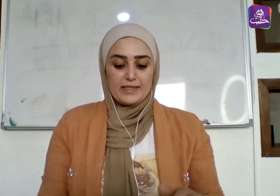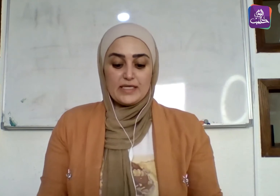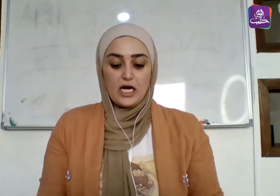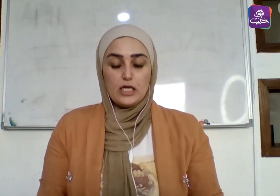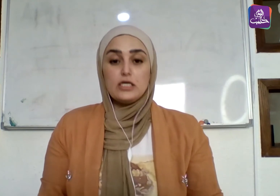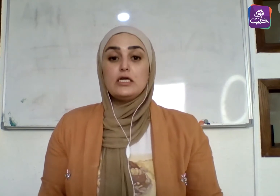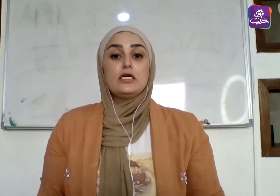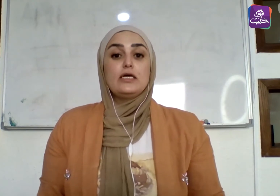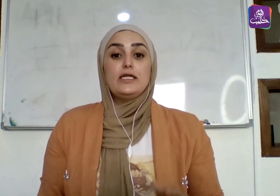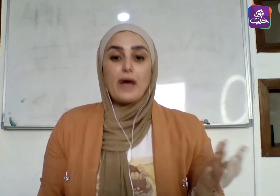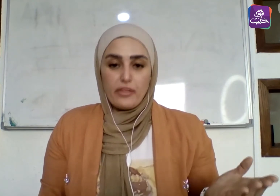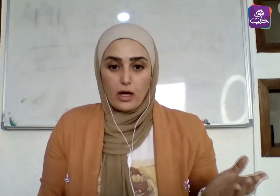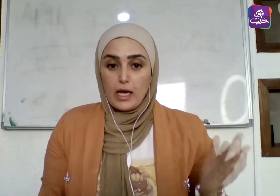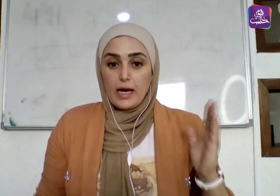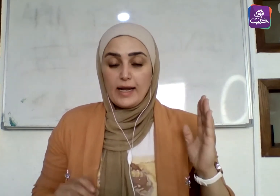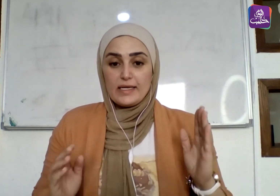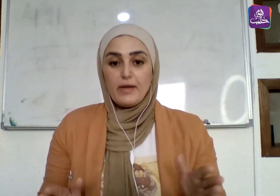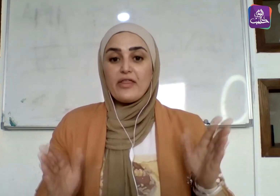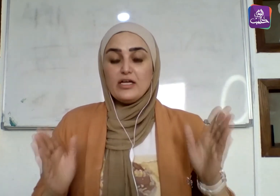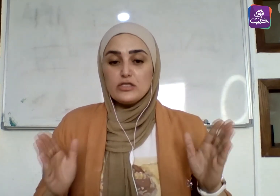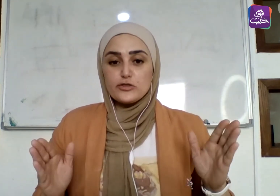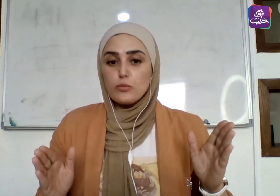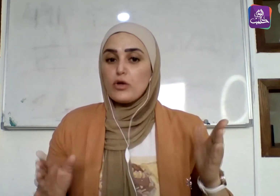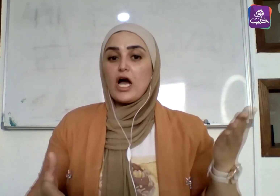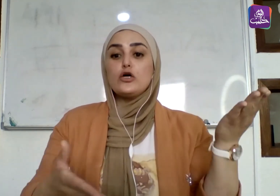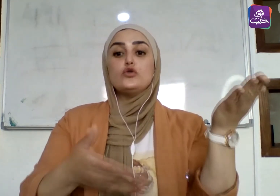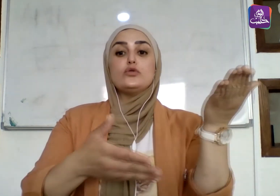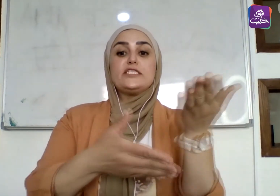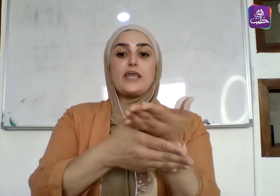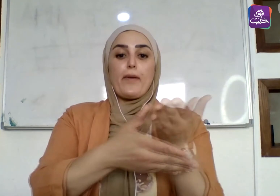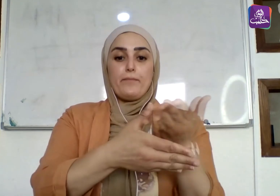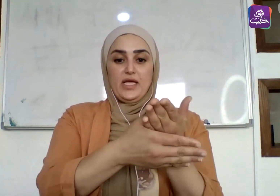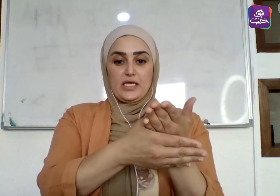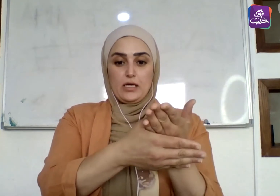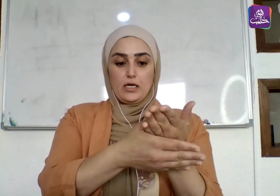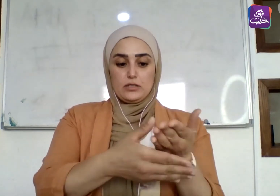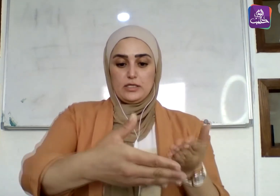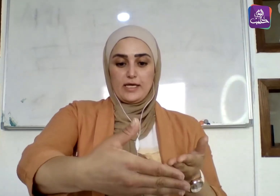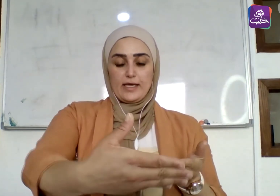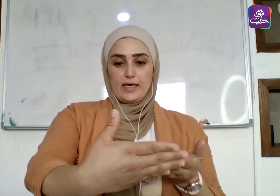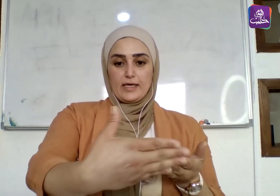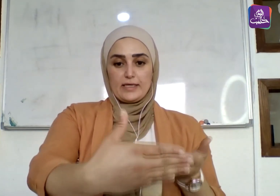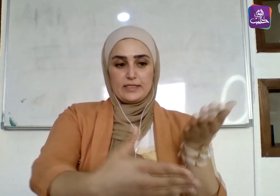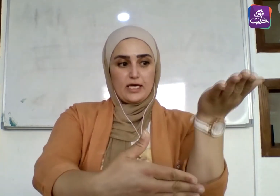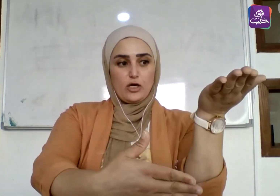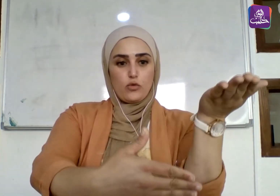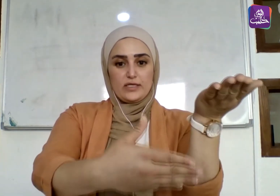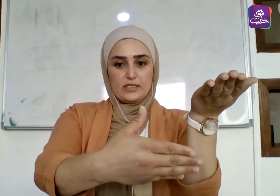بعديها لماذا، هلا لماذا عند الصم كلها سبب نحكيها، ايدينا هيك، هاي ايد هيك وهاي ايد